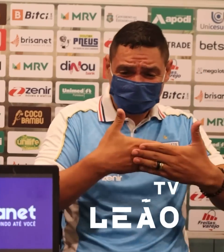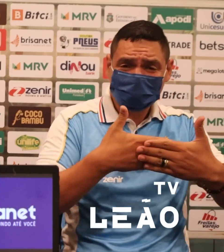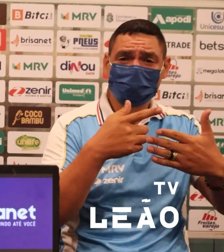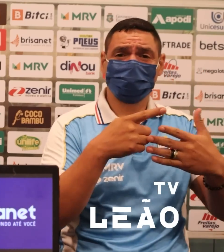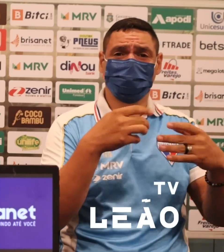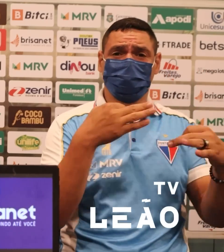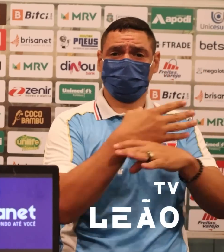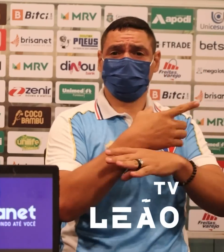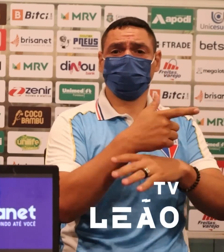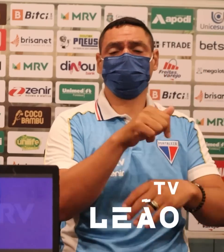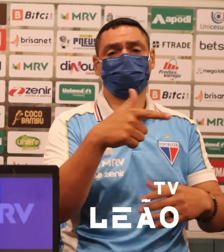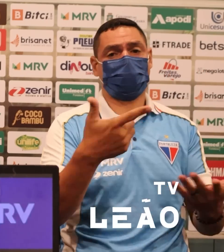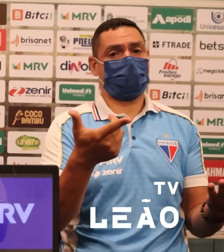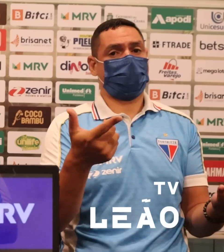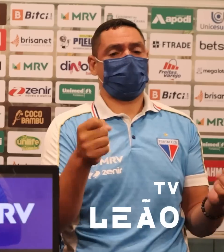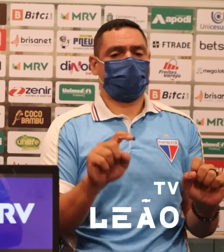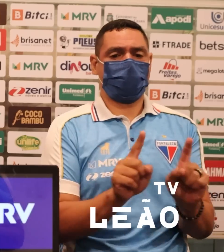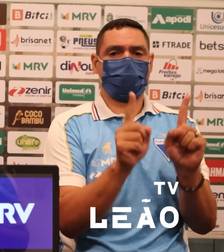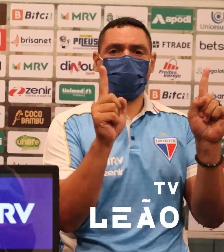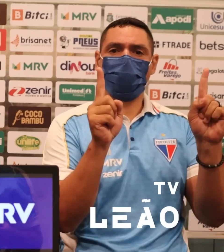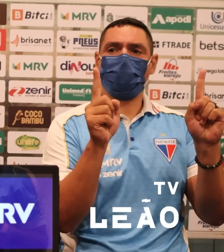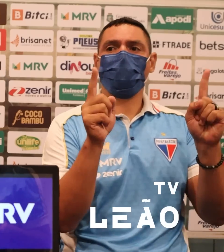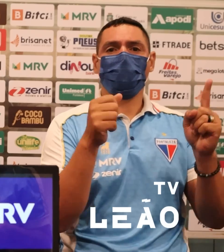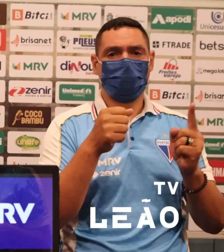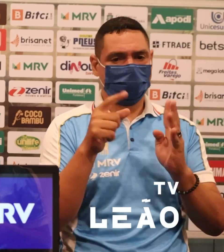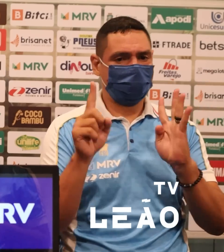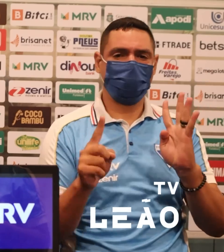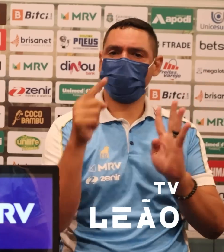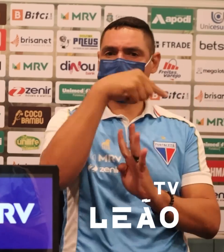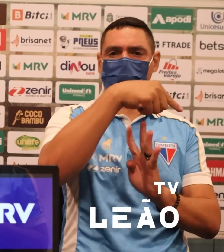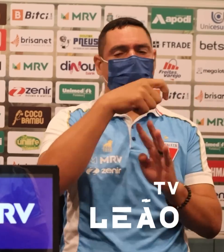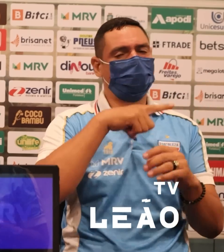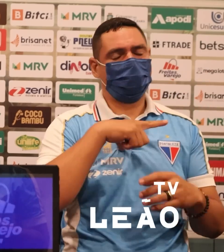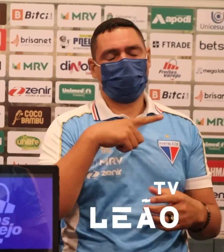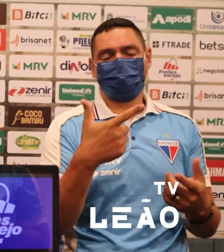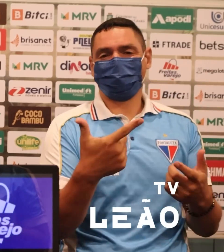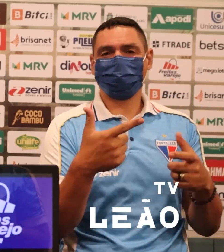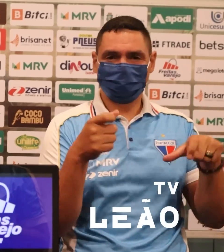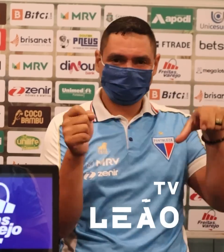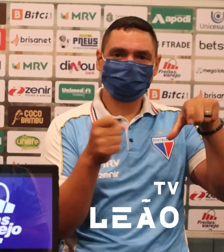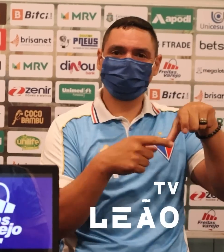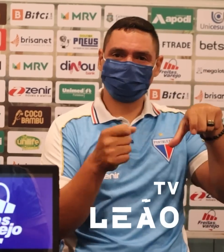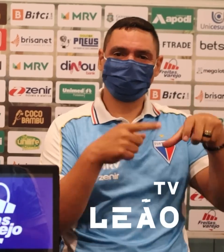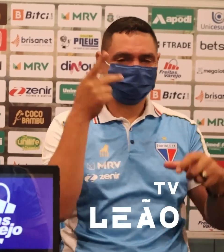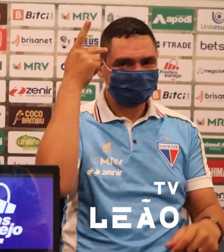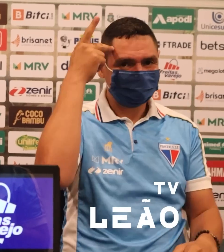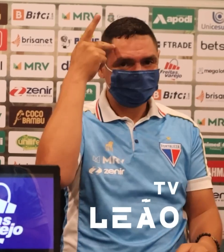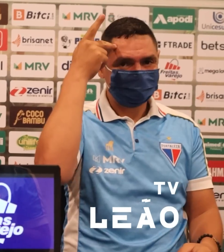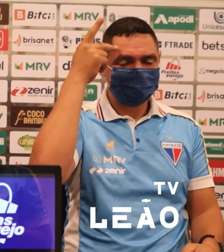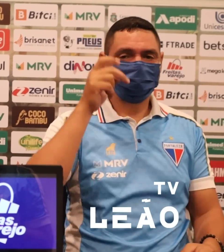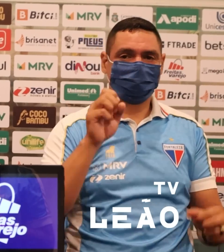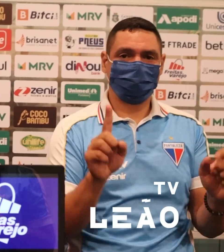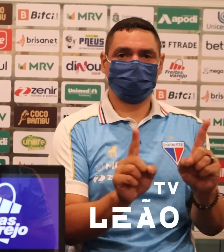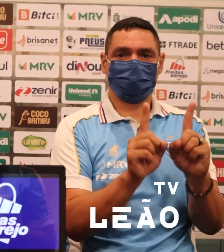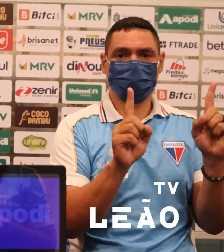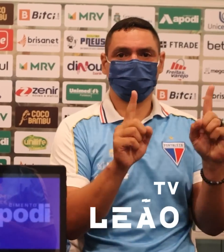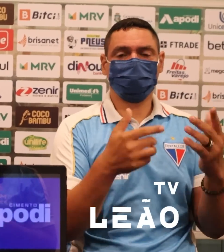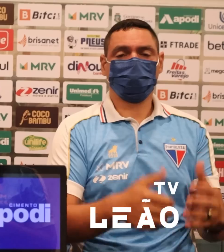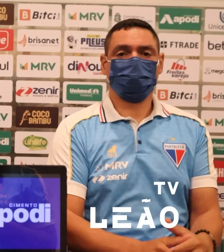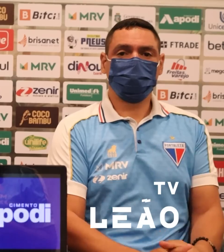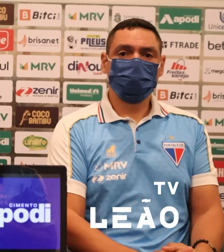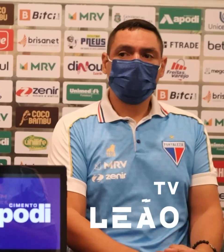finalizar juego. Una falta bien ejecutada por Benítez o consigue o empate São